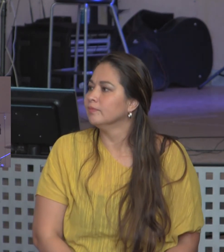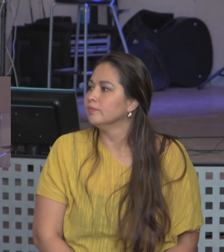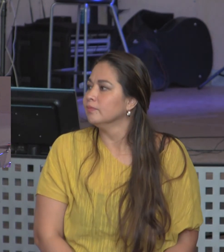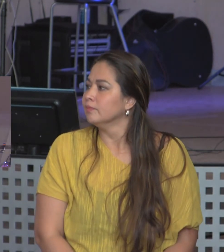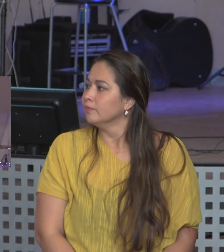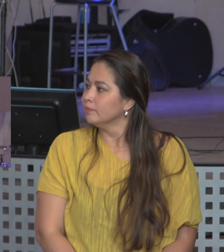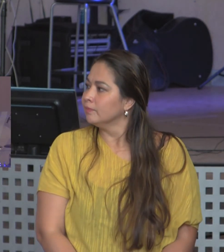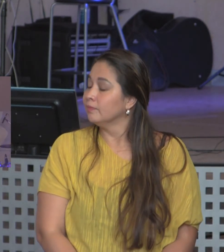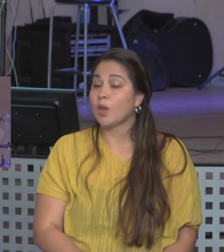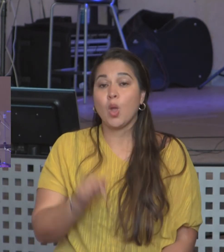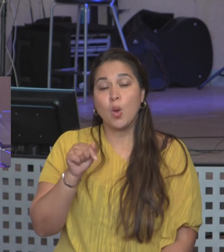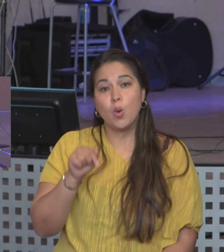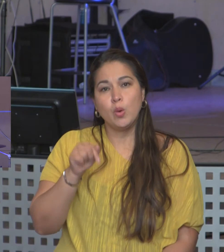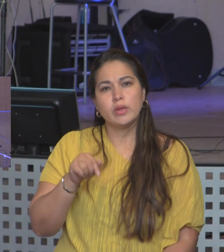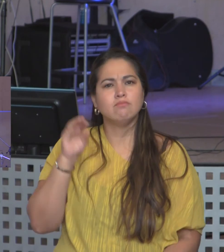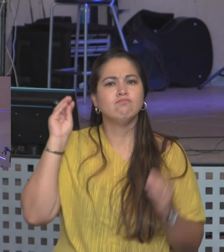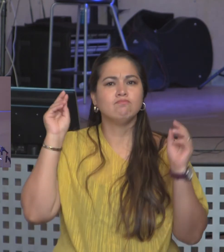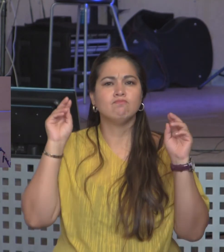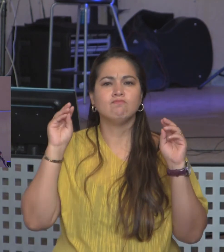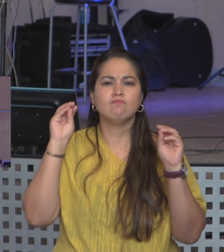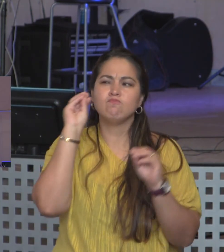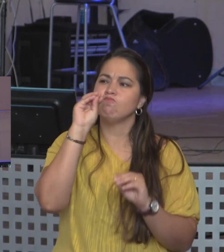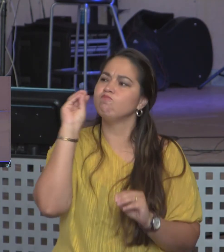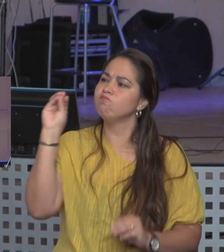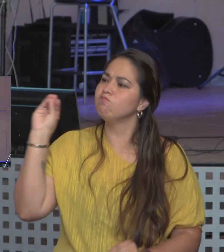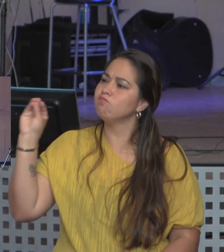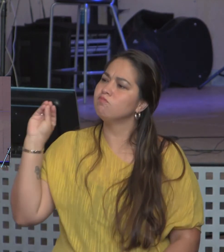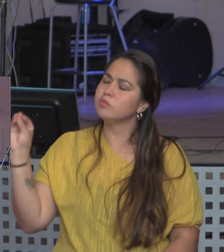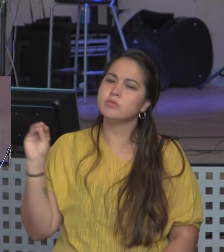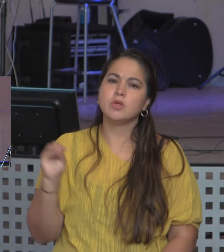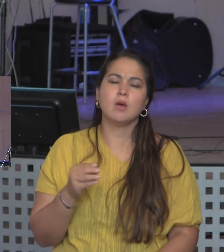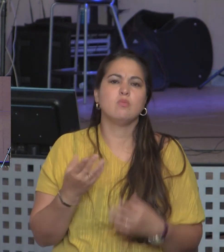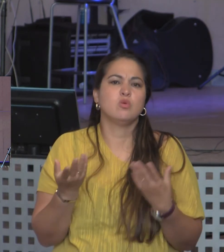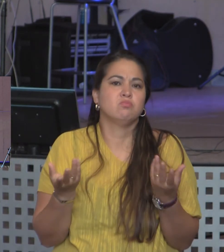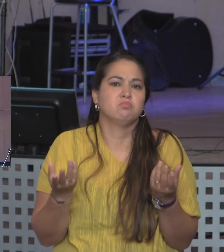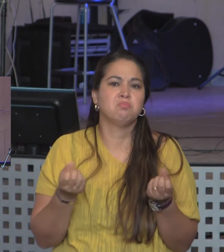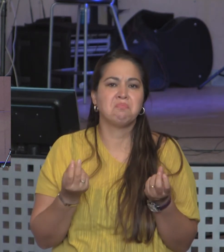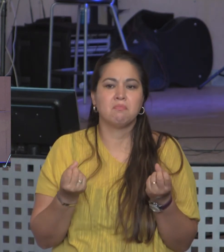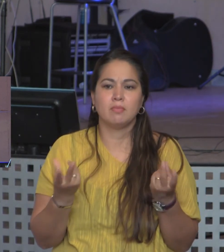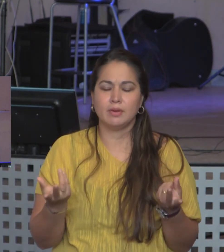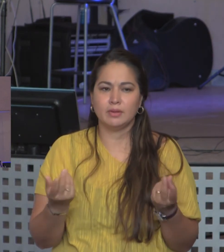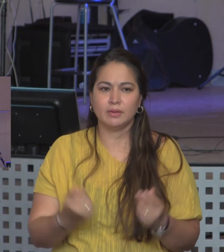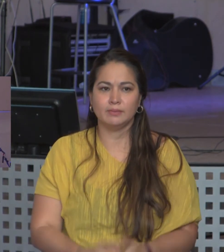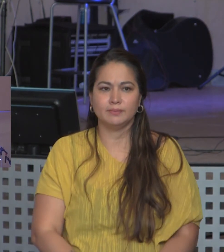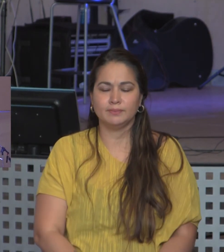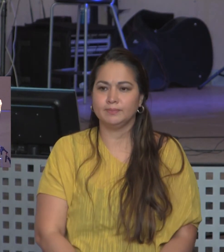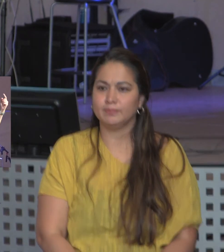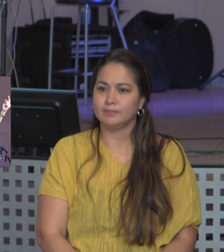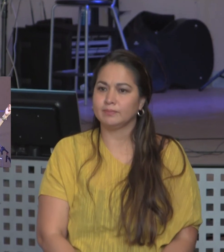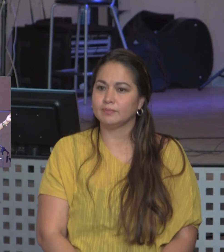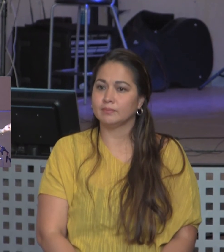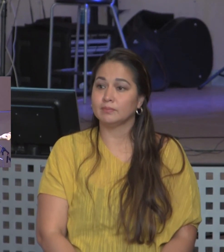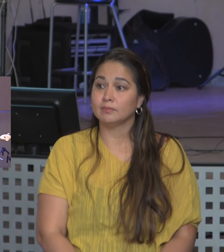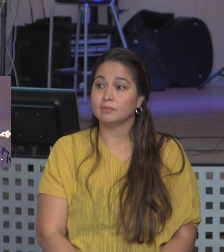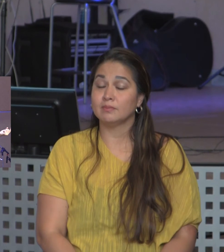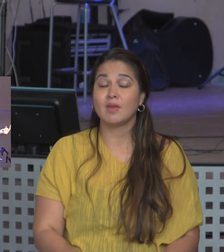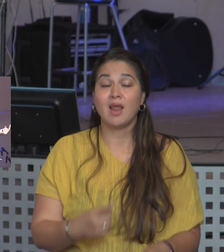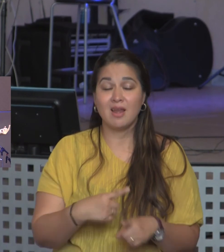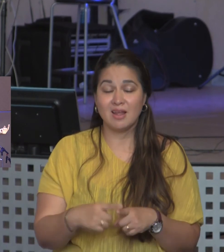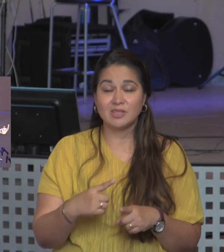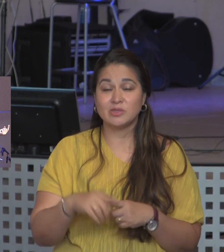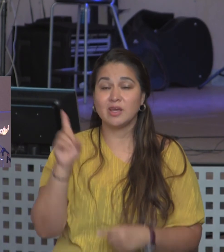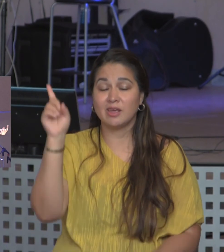Voy a haceros mi llamamiento. Y una vez más repito cosas que ya he dicho antes. Lo que Dios nos prometió